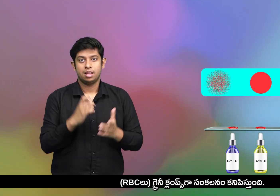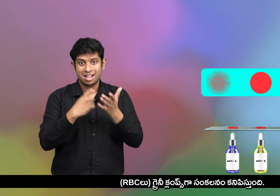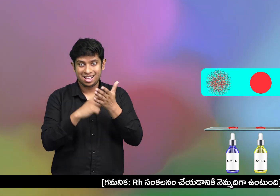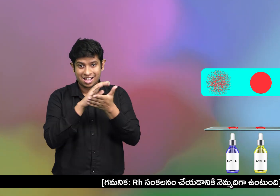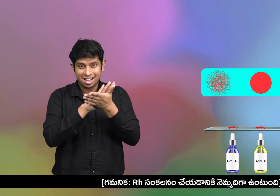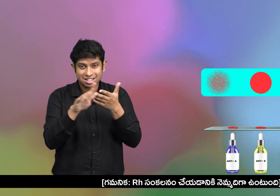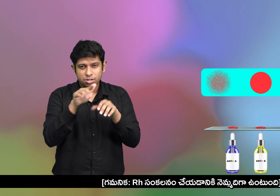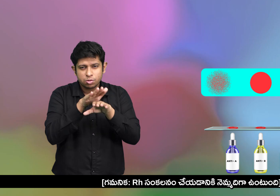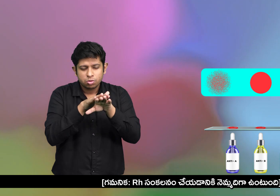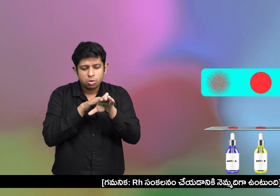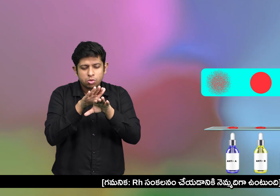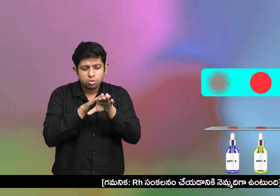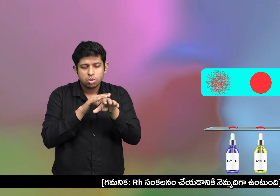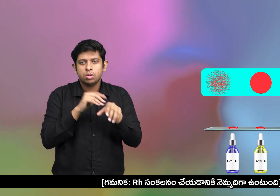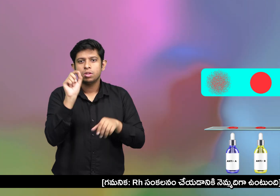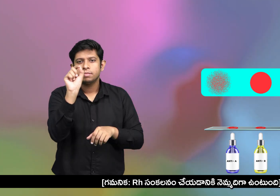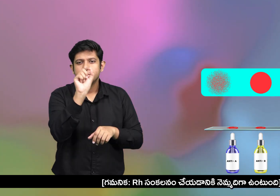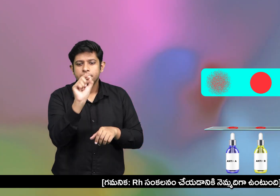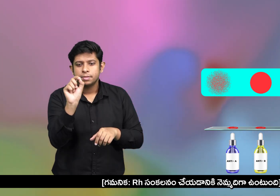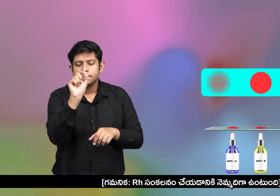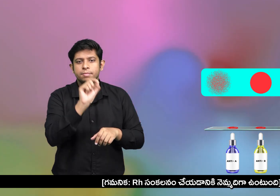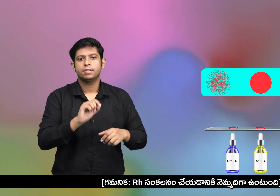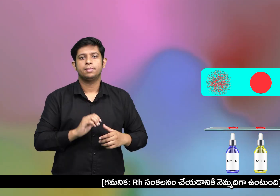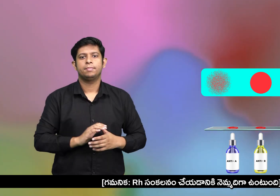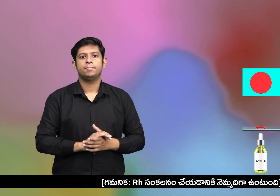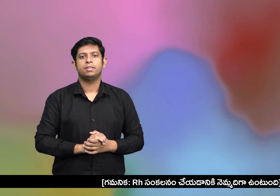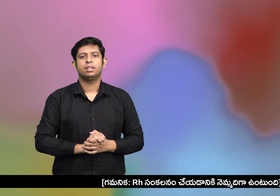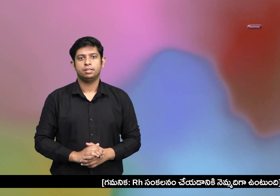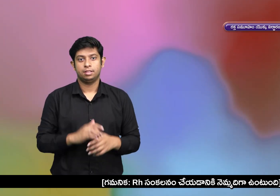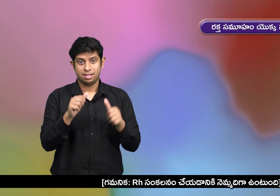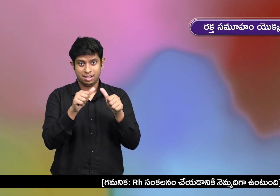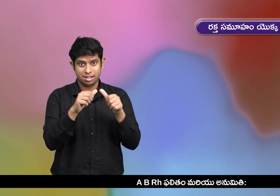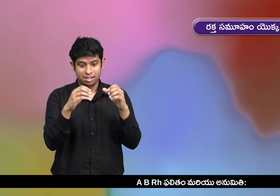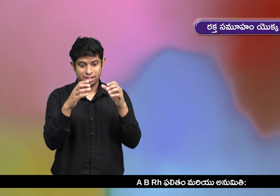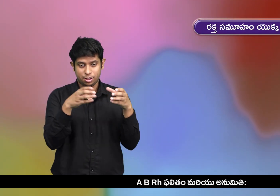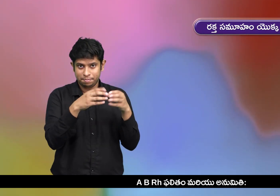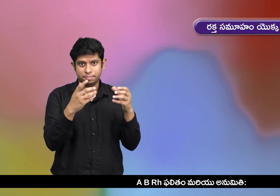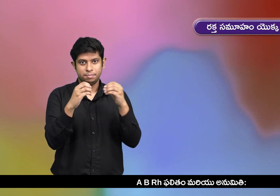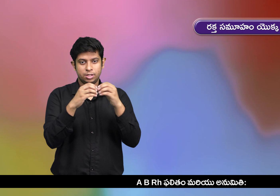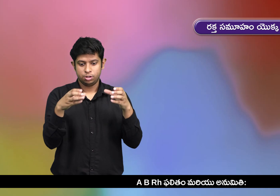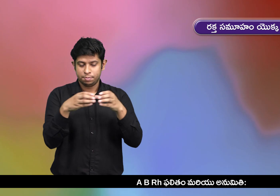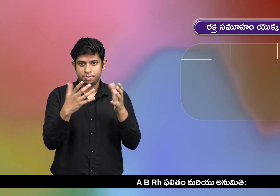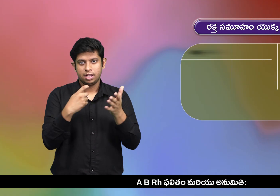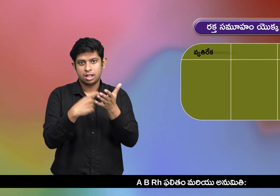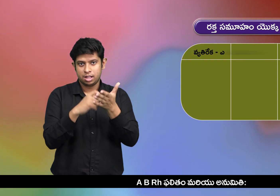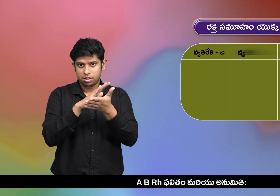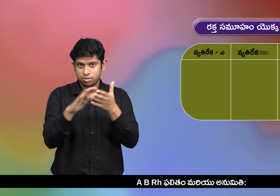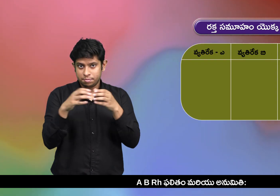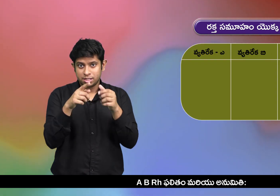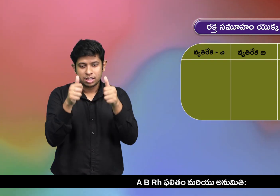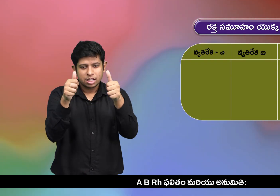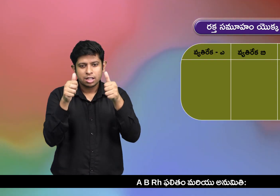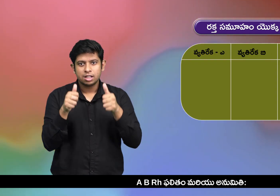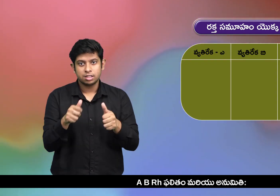కనిపిస్తుంది. గమనిక: ఆర్హెచ్ సంకలనం చేయడానికి నెమ్మదిగా ఉంటుంది. ఏబీఆర్హెచ్ ఫలితం